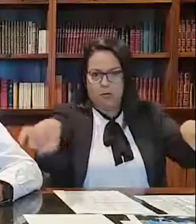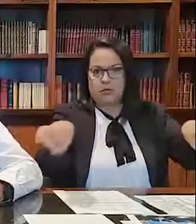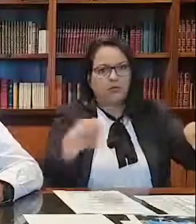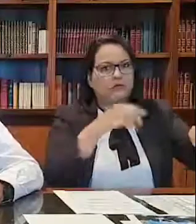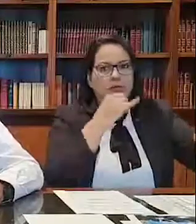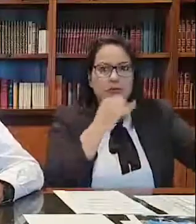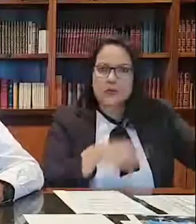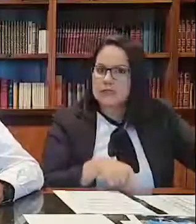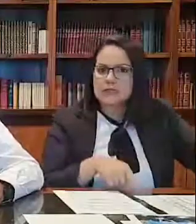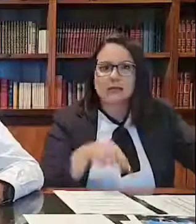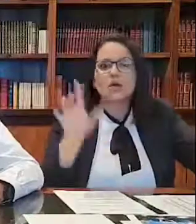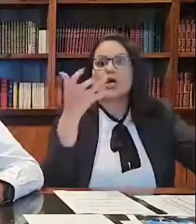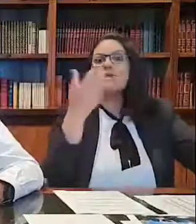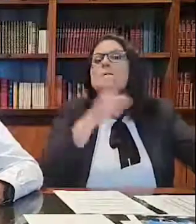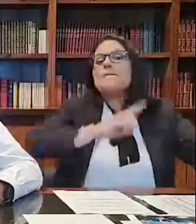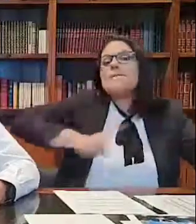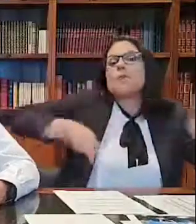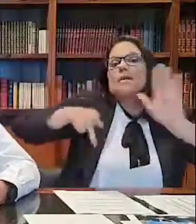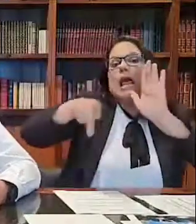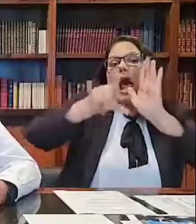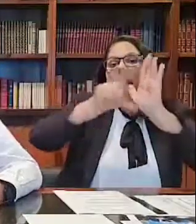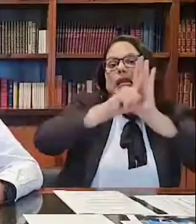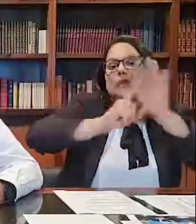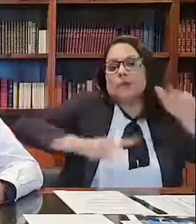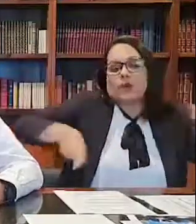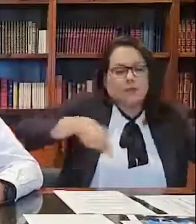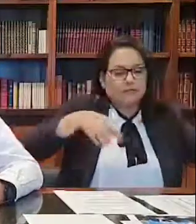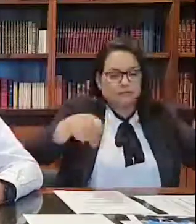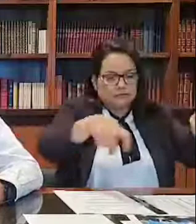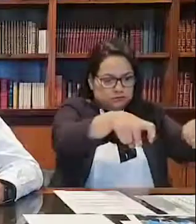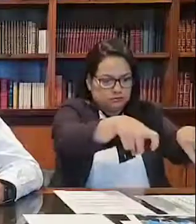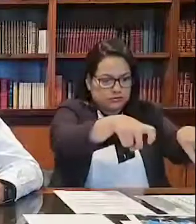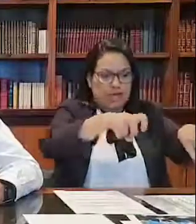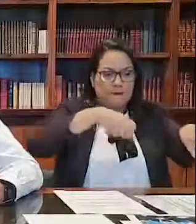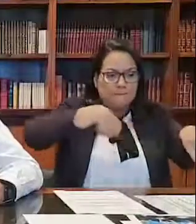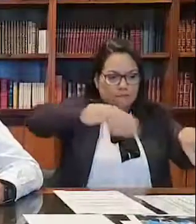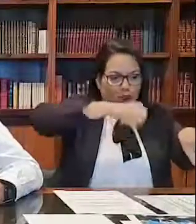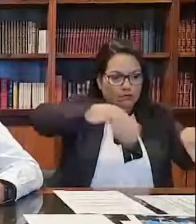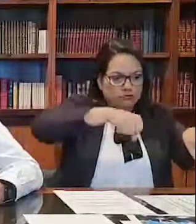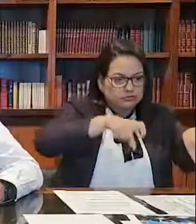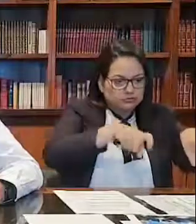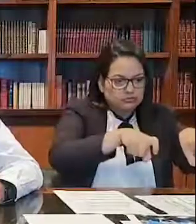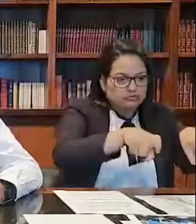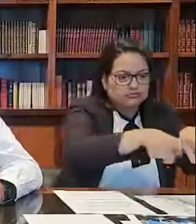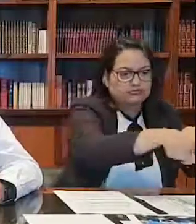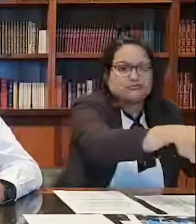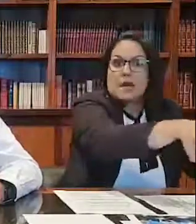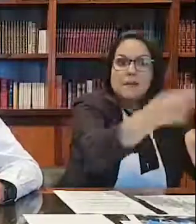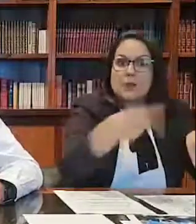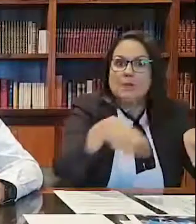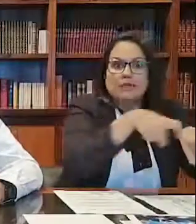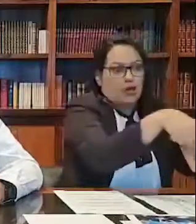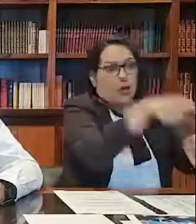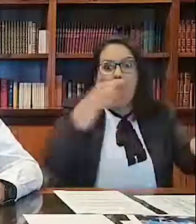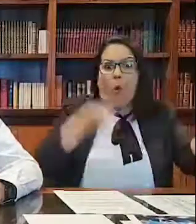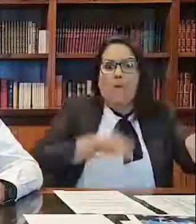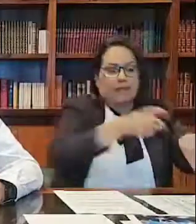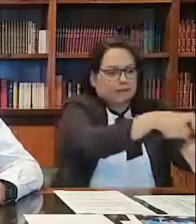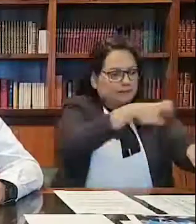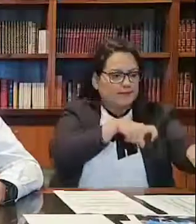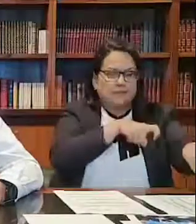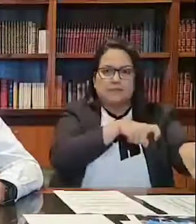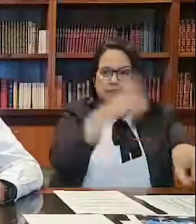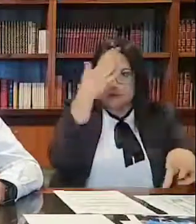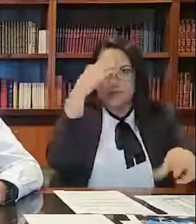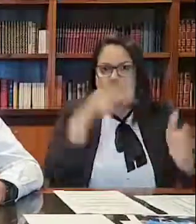pizza fria que tu ia receber né mas também o remédio atrasado você pede uma farmácia a noite um medicamento para mim ia chegar